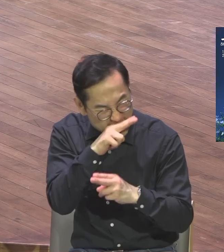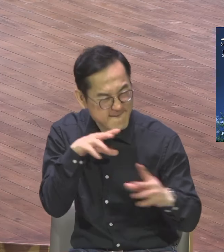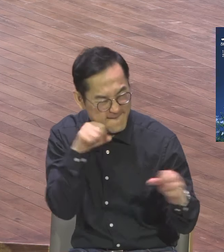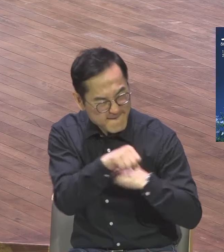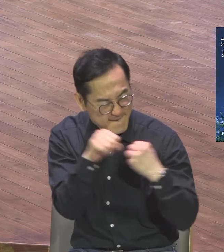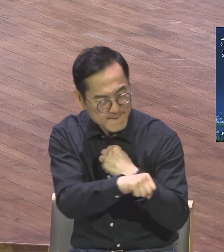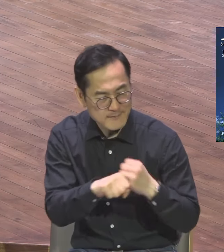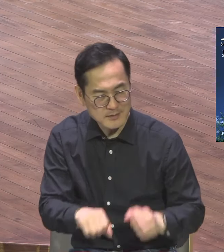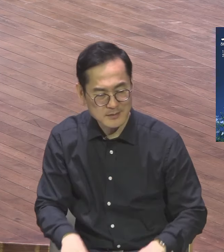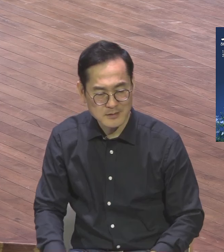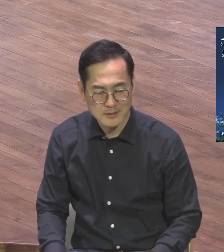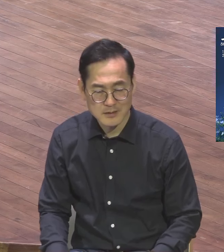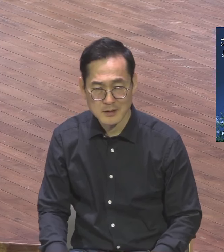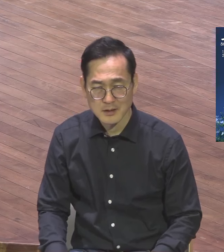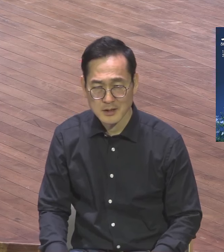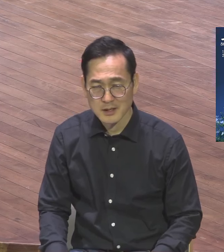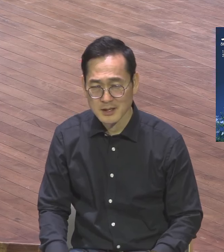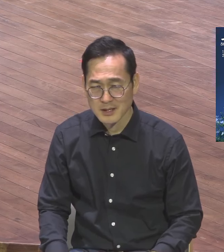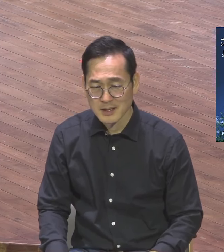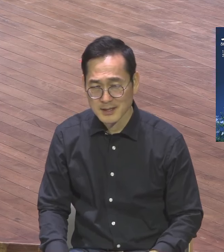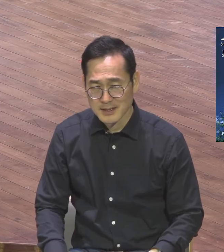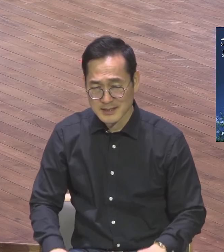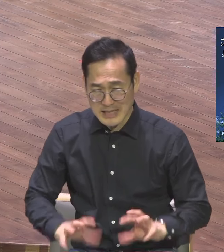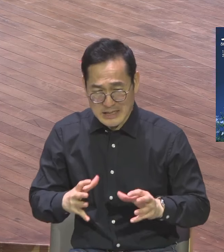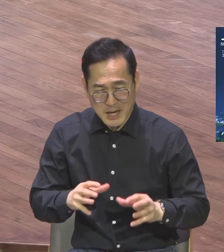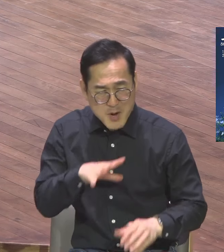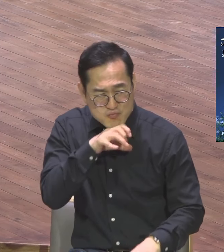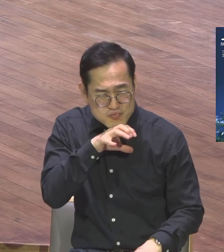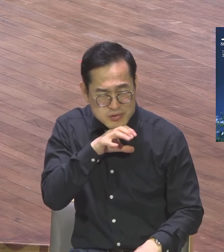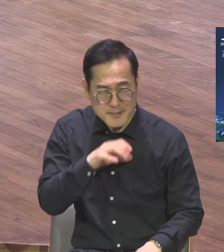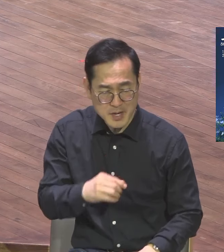열등없이 찌들려가지고 그냥 건드리면 폭발해.